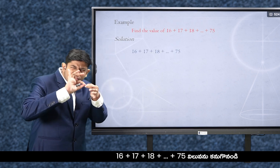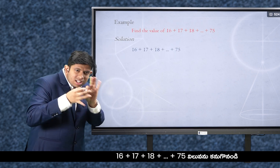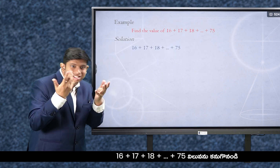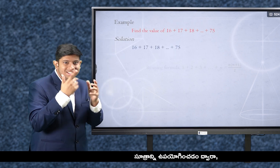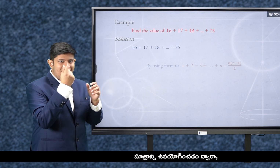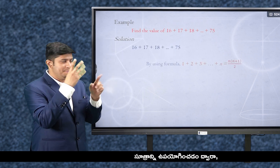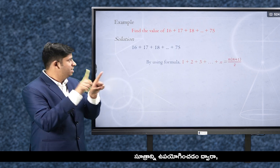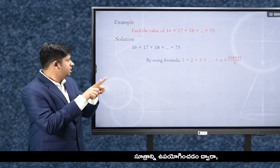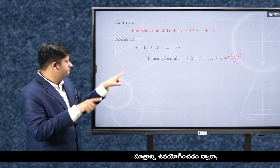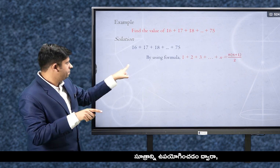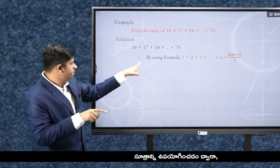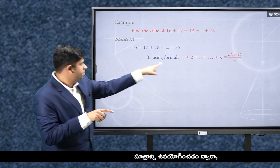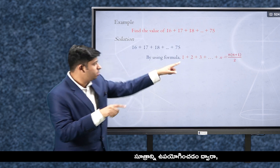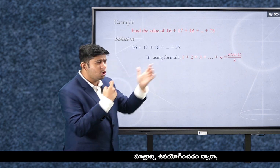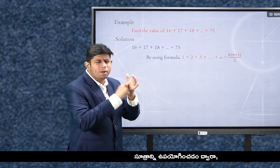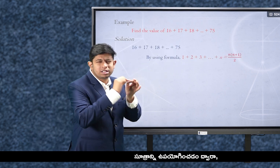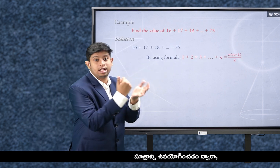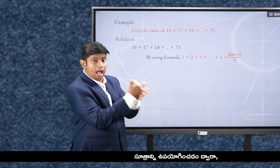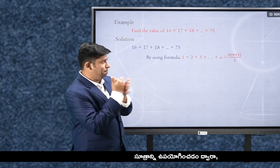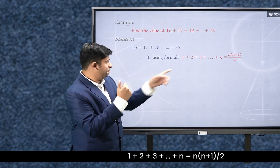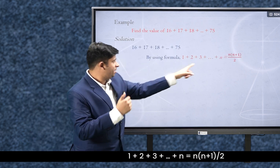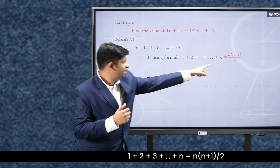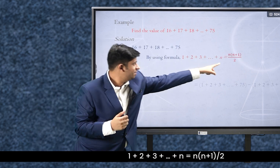కనుగొనండి. సూత్రాన్ని ఉపయోగించడం ద్వారా